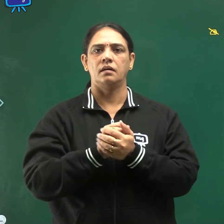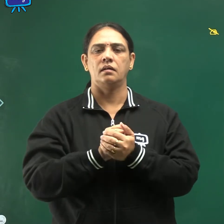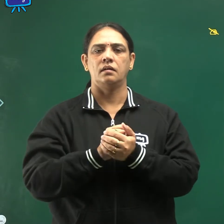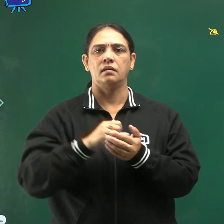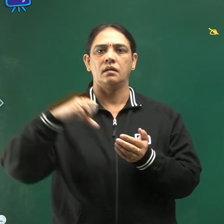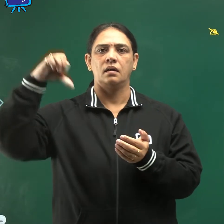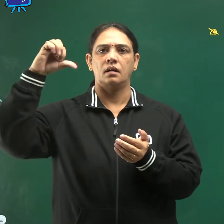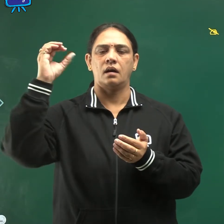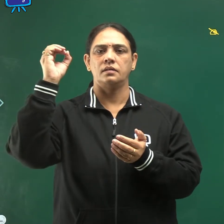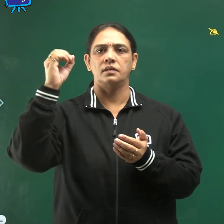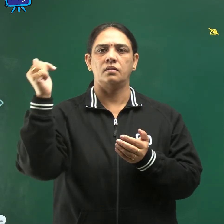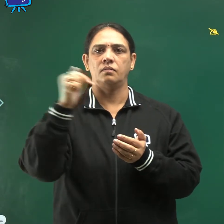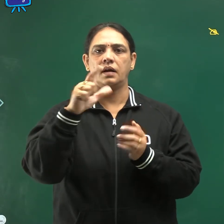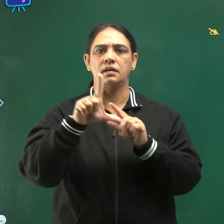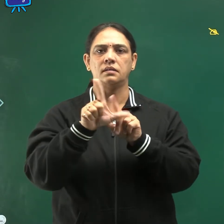90 माइनस थीटा